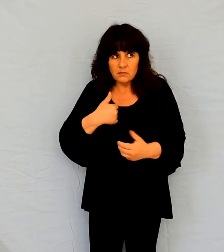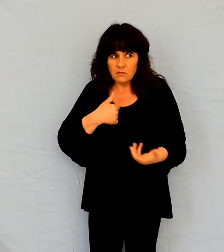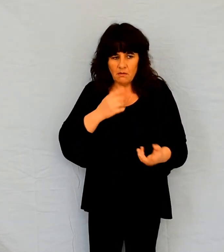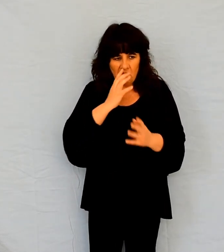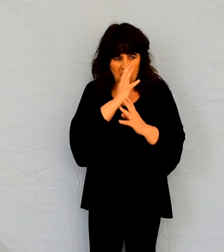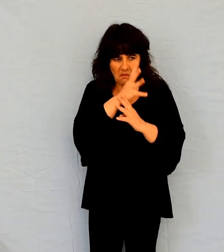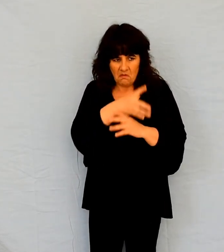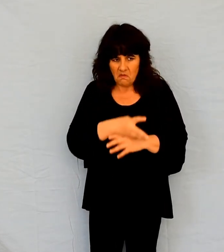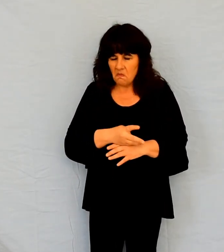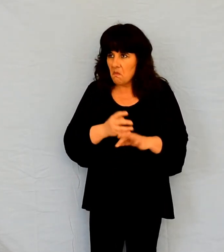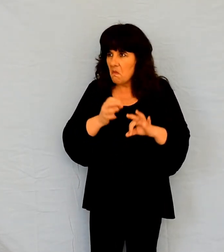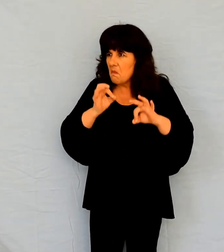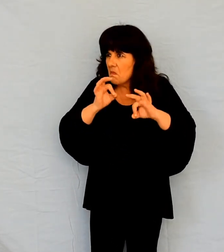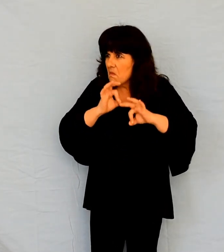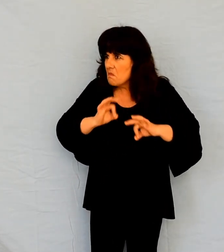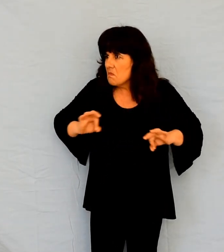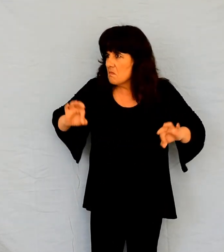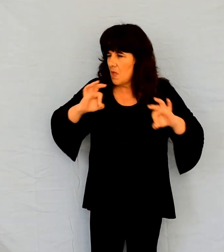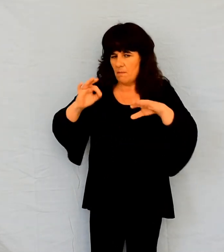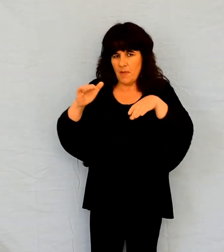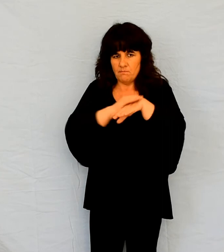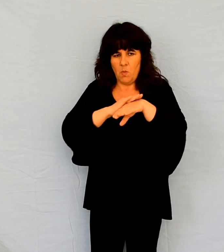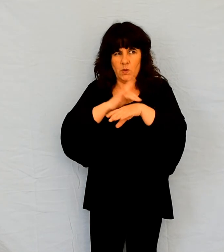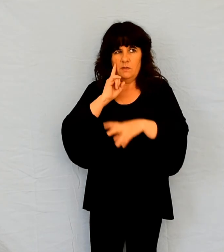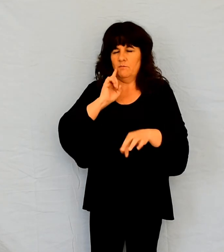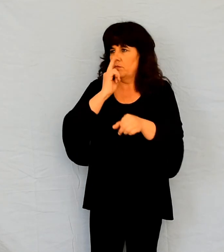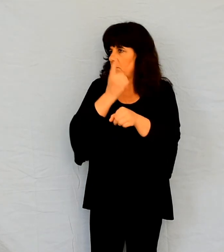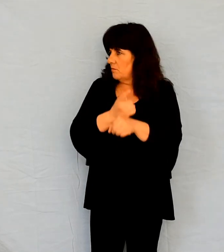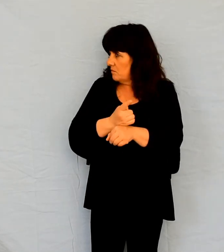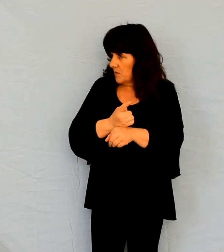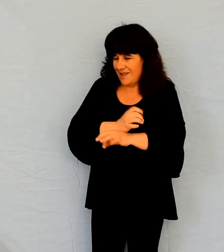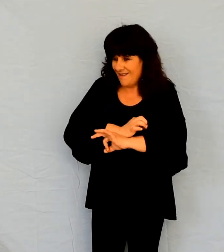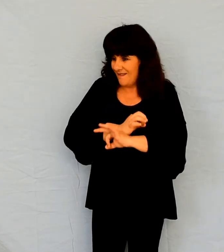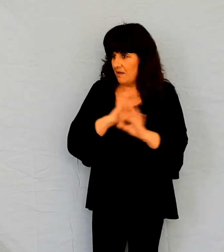aucun motif de condamnation. D'ailleurs, Hérode non plus,